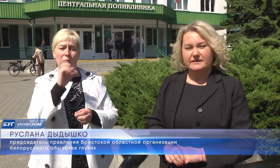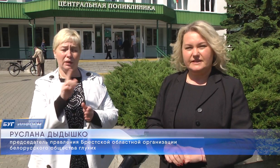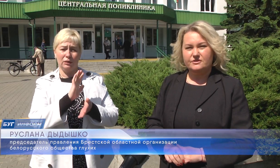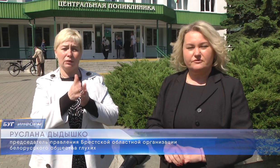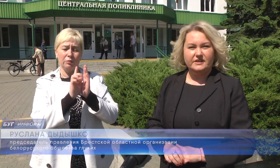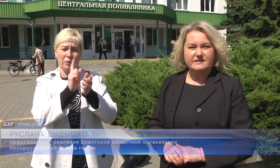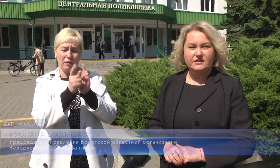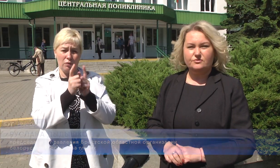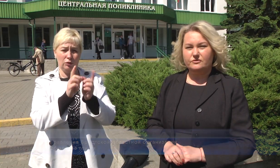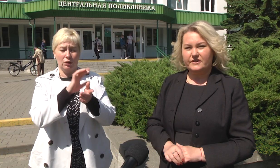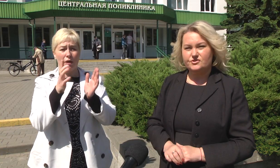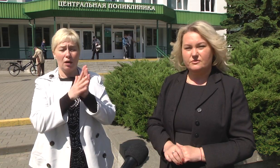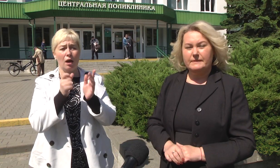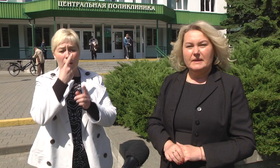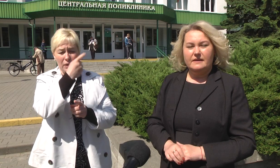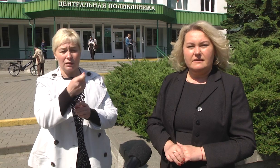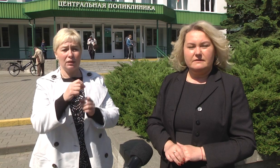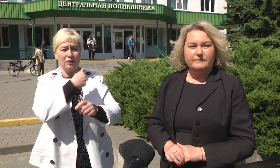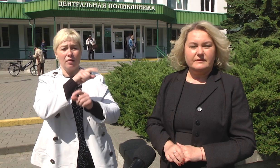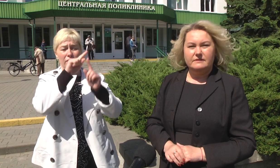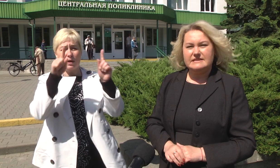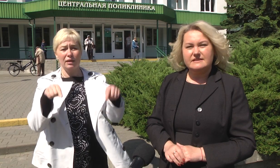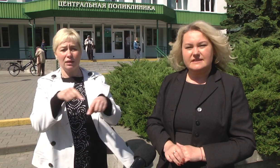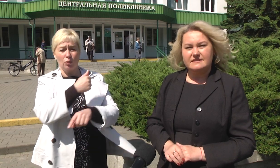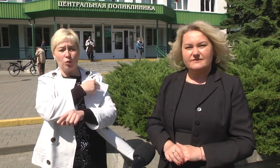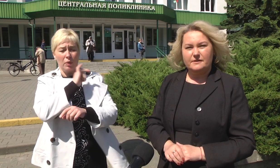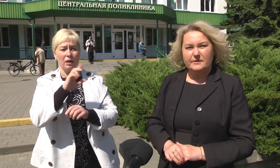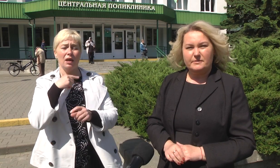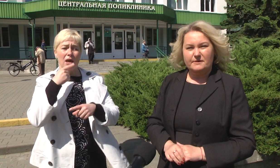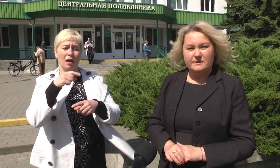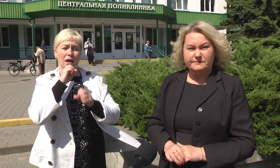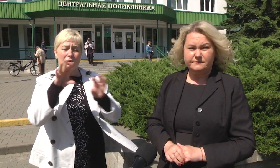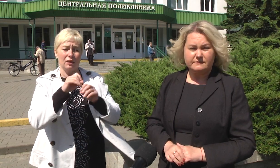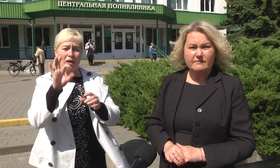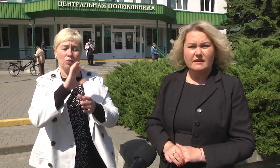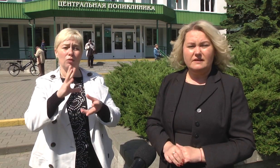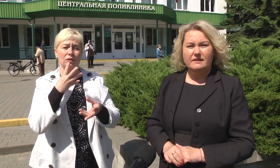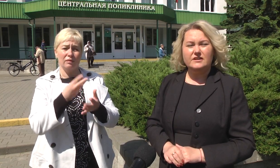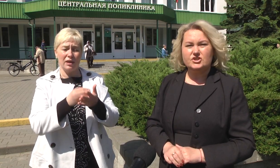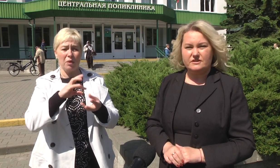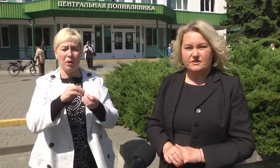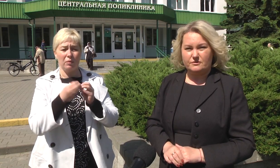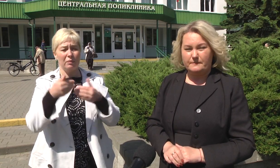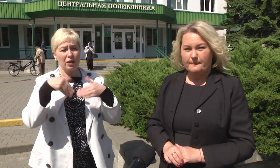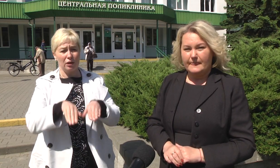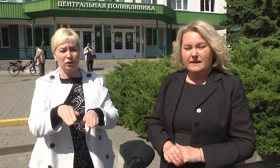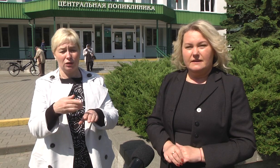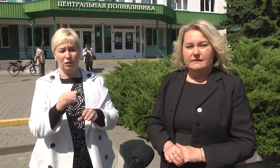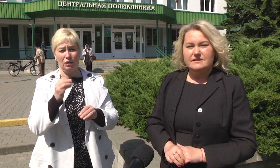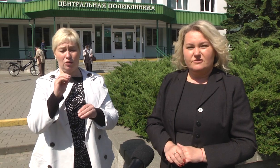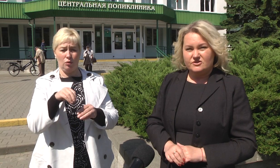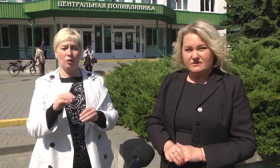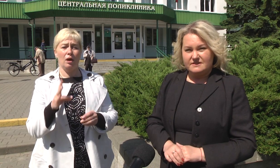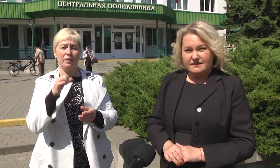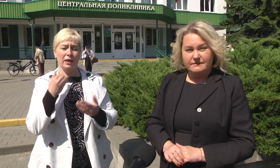обратиться в поликлинику, в регистратуру, к врачу и рассказать о своей проблеме и решить ее.